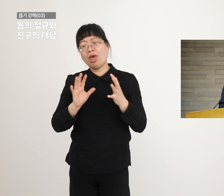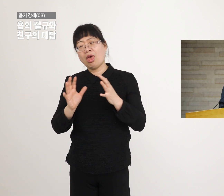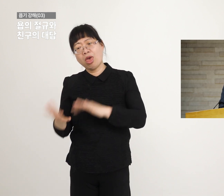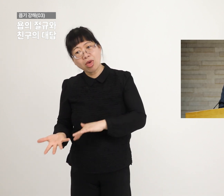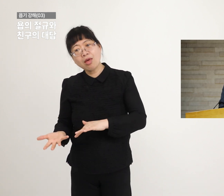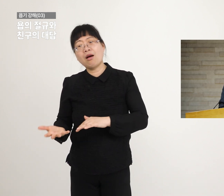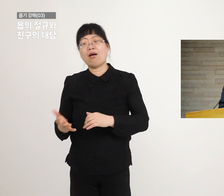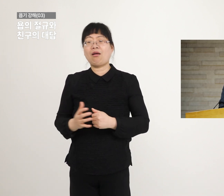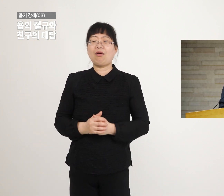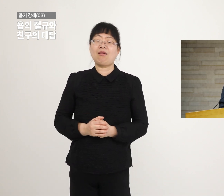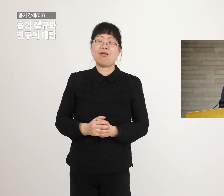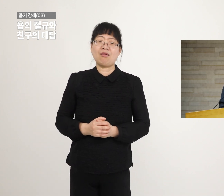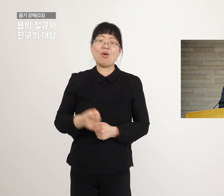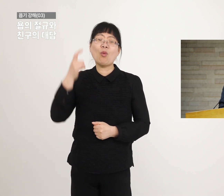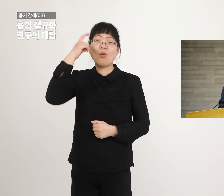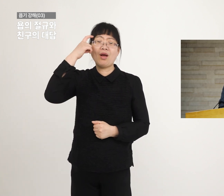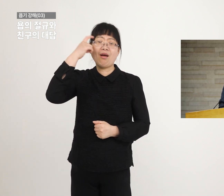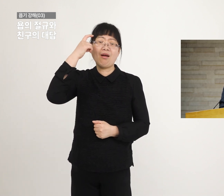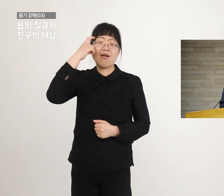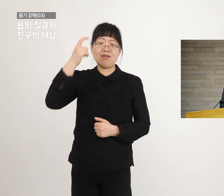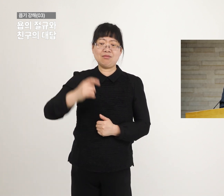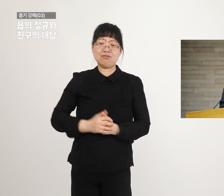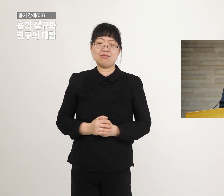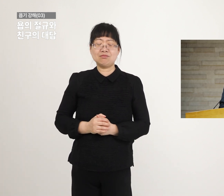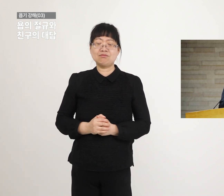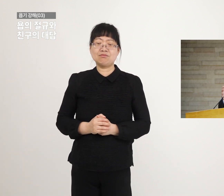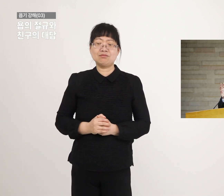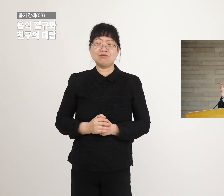하루아침에 내시는 법이 어디 있어요?